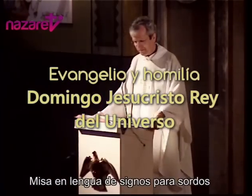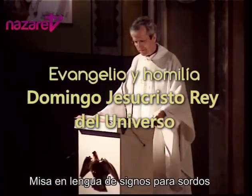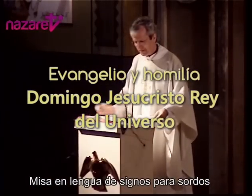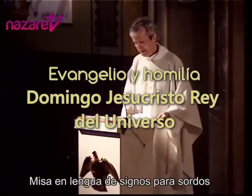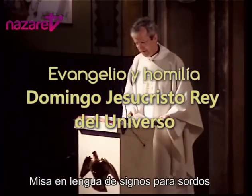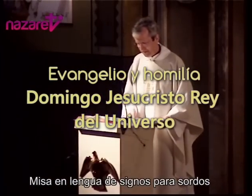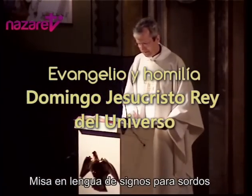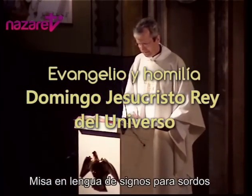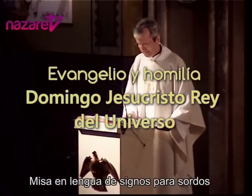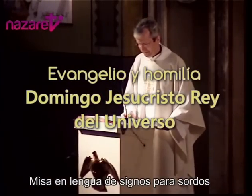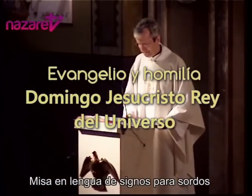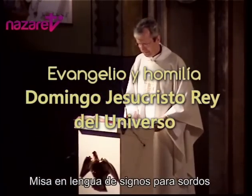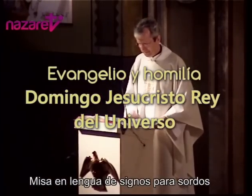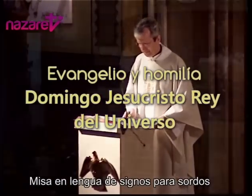¡Aleluya! ¡Aleluya!